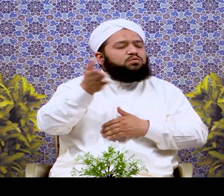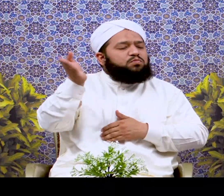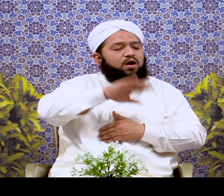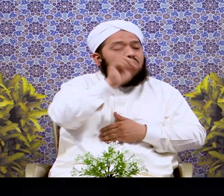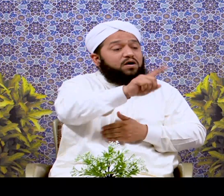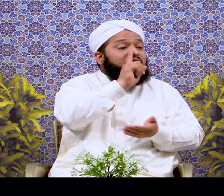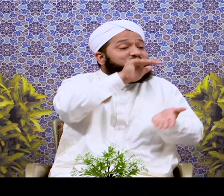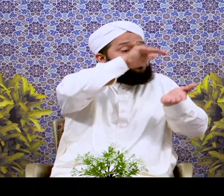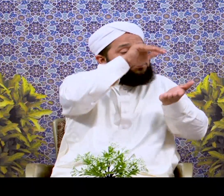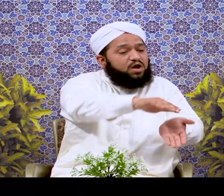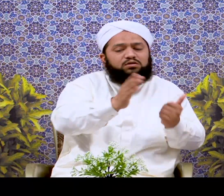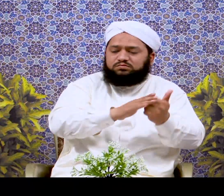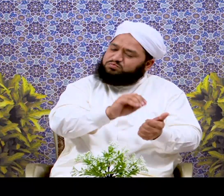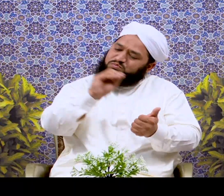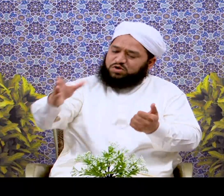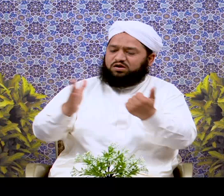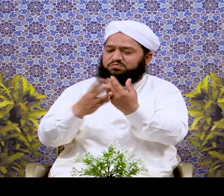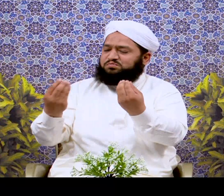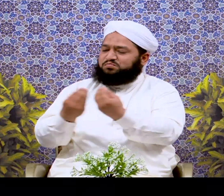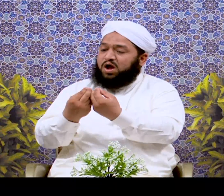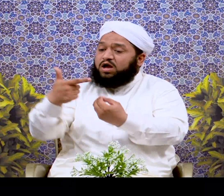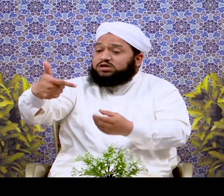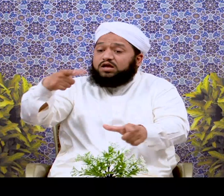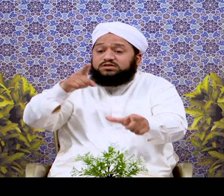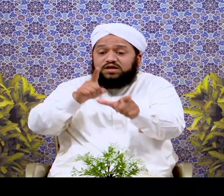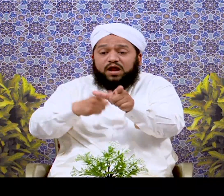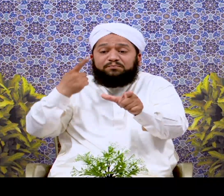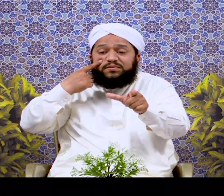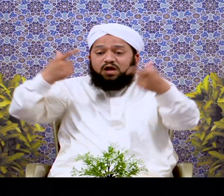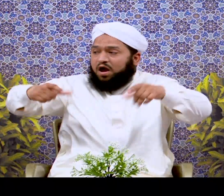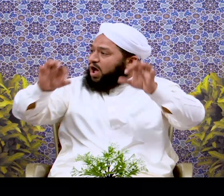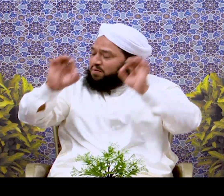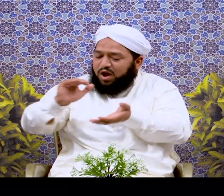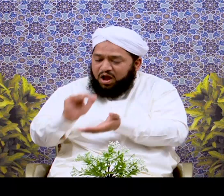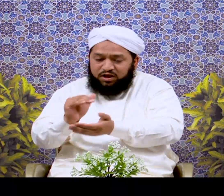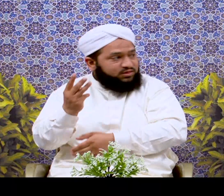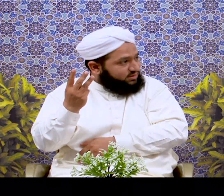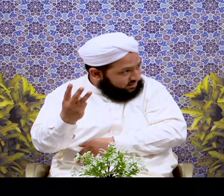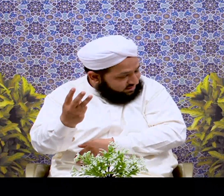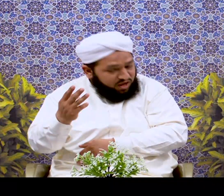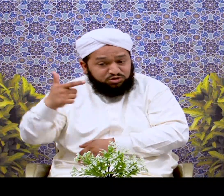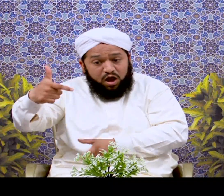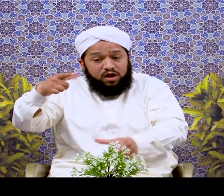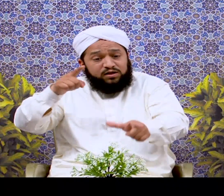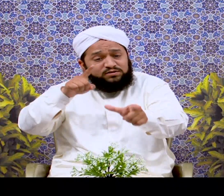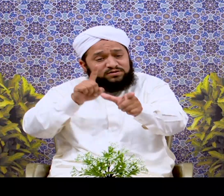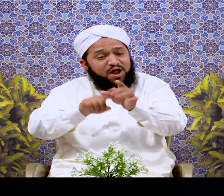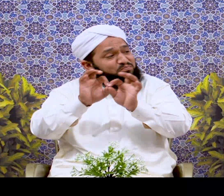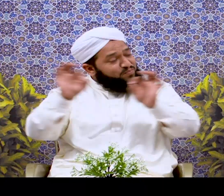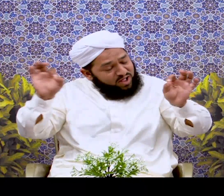اپنی بیٹی کی شادی ان سے کر دی۔ یہ مصر میں 7 سال رہے، اس دوران 3 بچے بھی ہوئے۔ 7 سال کے بعد ایک دن نہانے کے